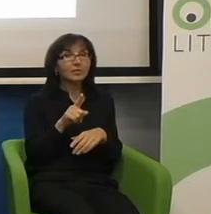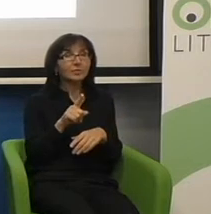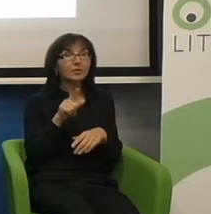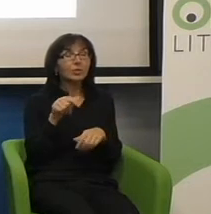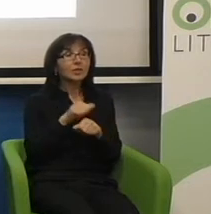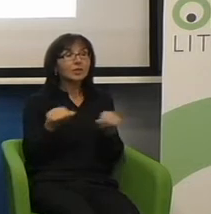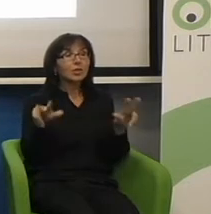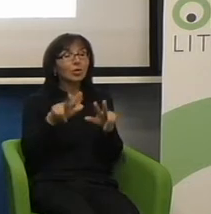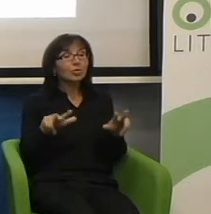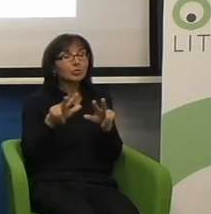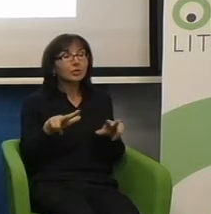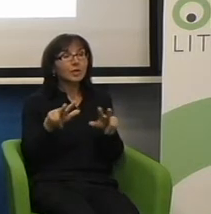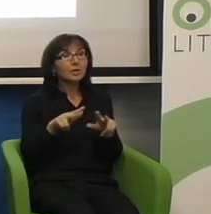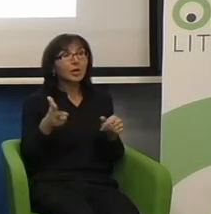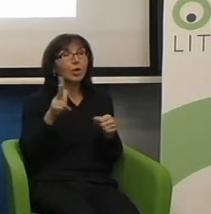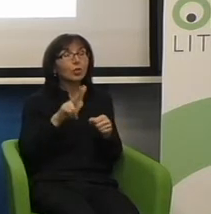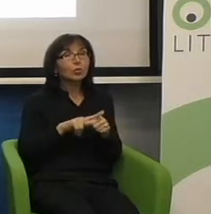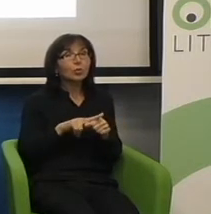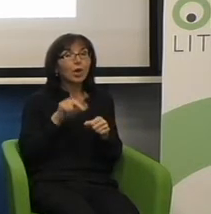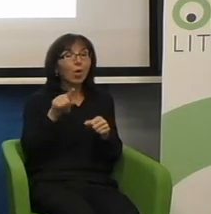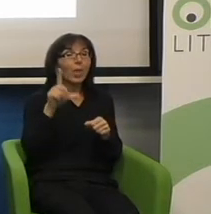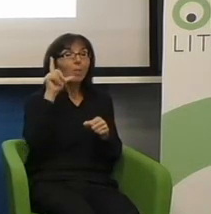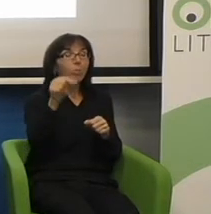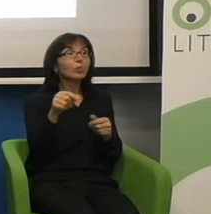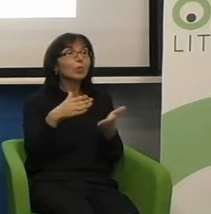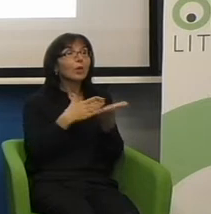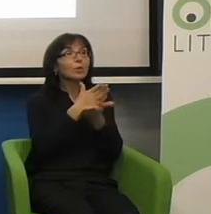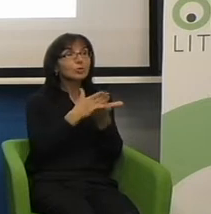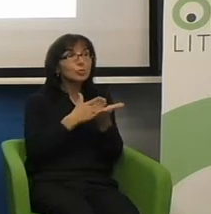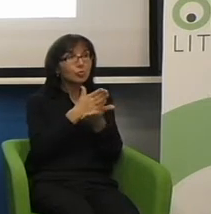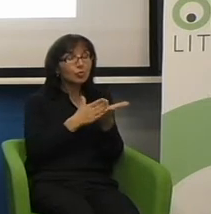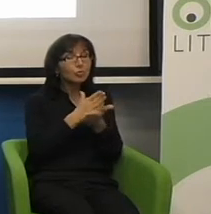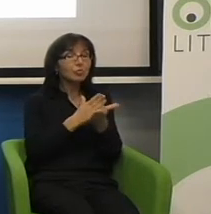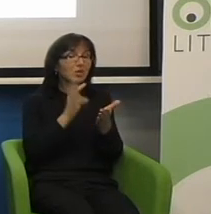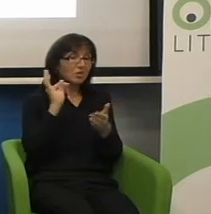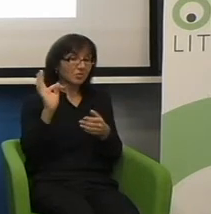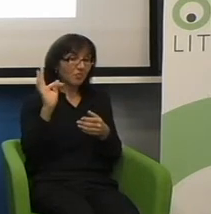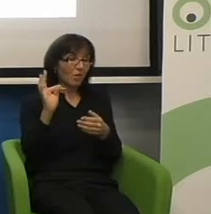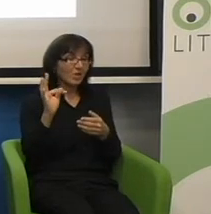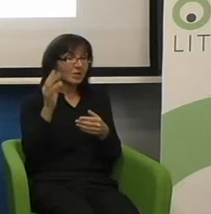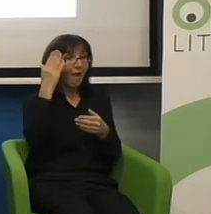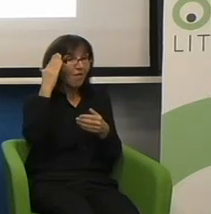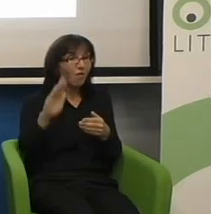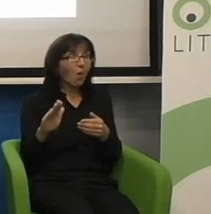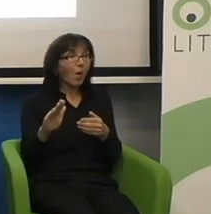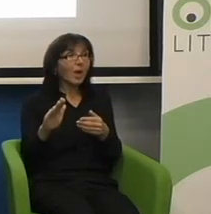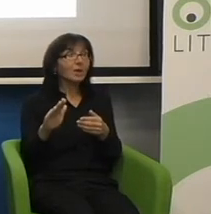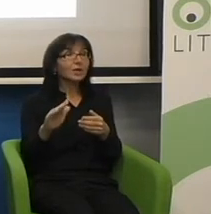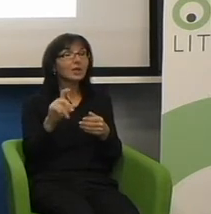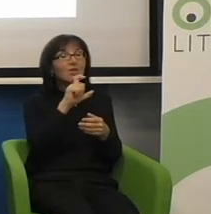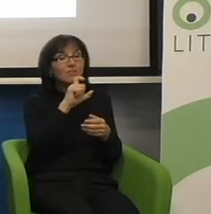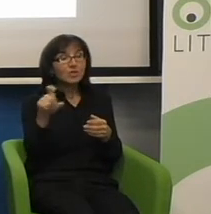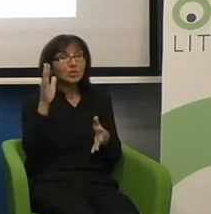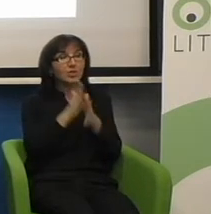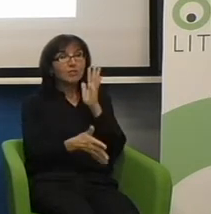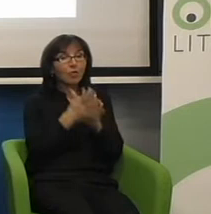jest rodzina, z którą, do której ona poszła na służbę z własnej woli. W trakcie wojny, był